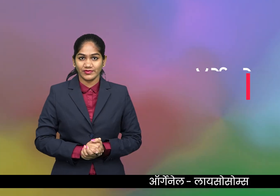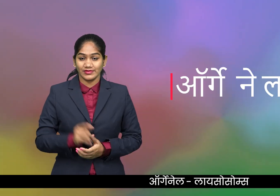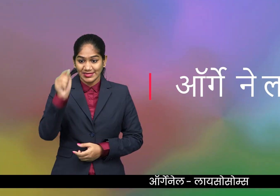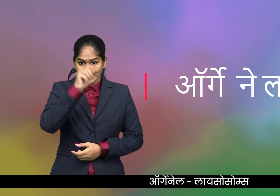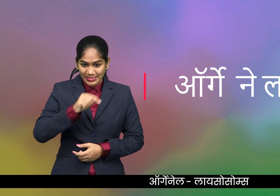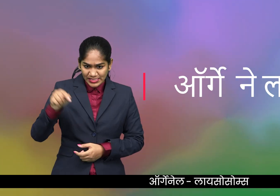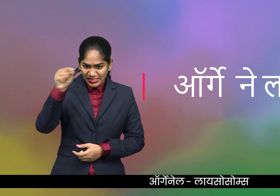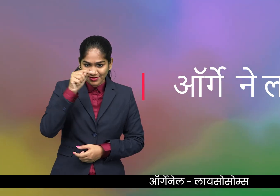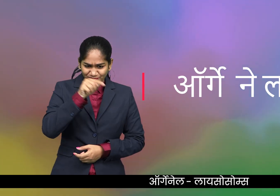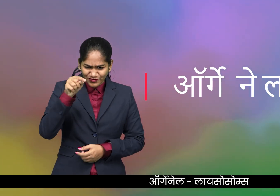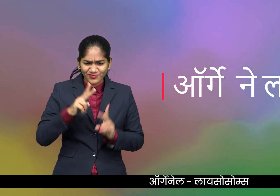ऑर्गेनेल लायझोझोम्स.